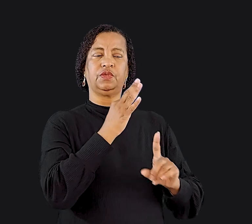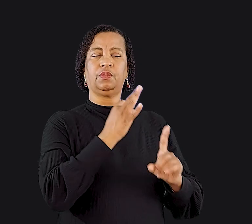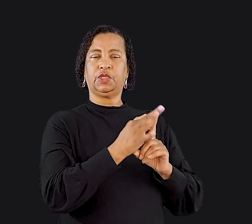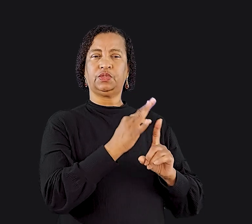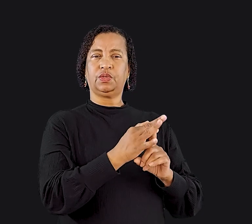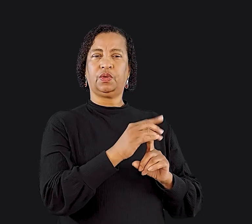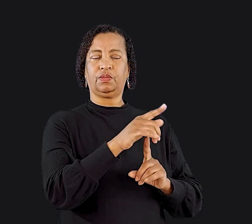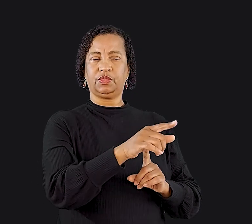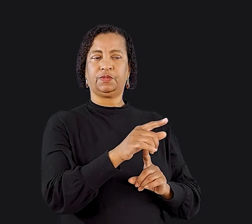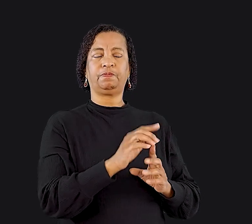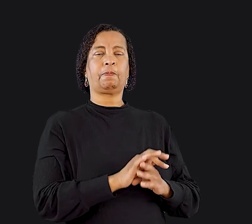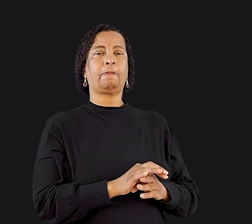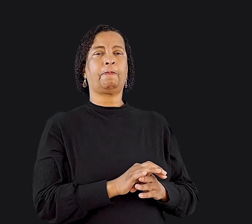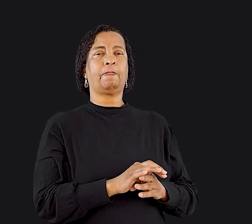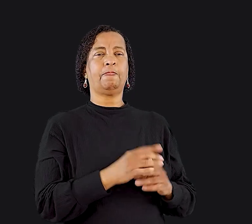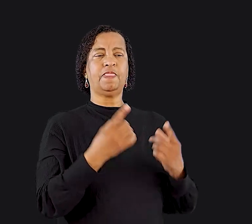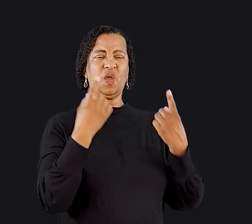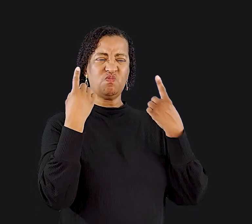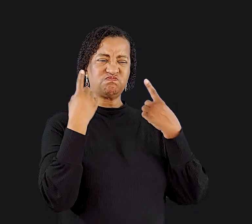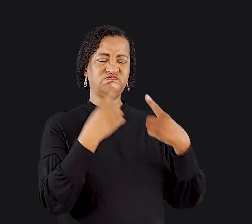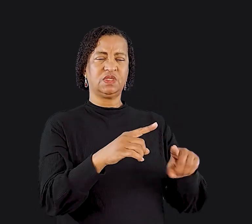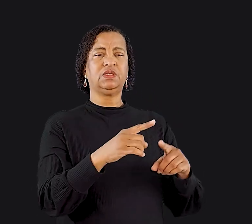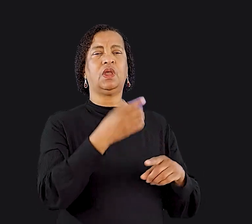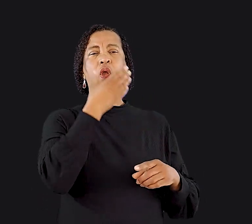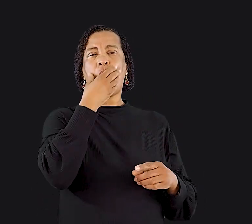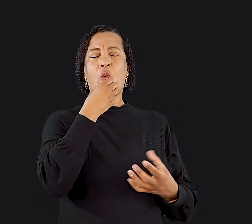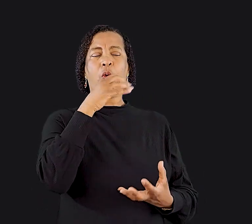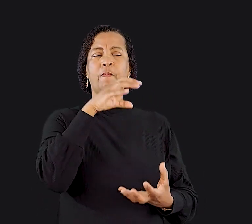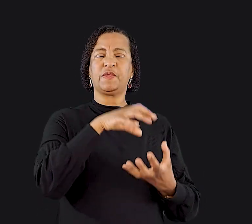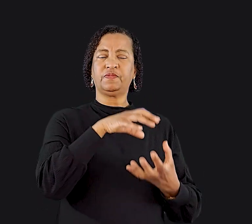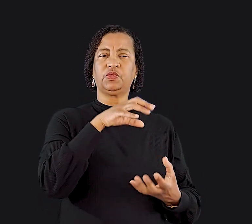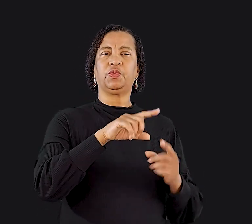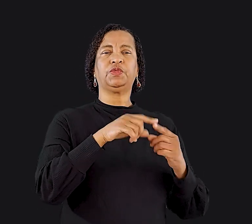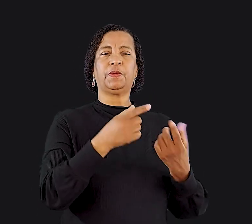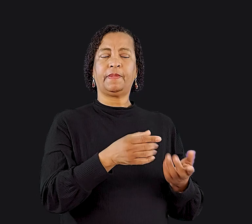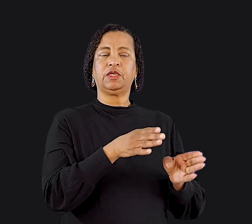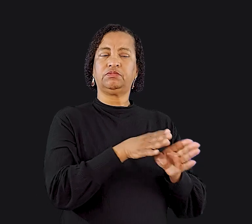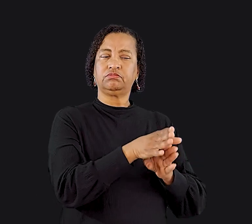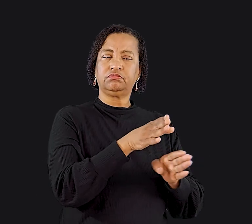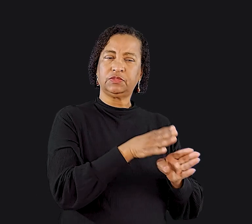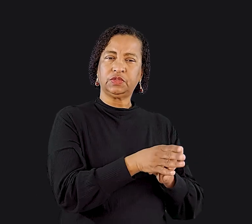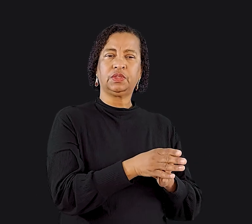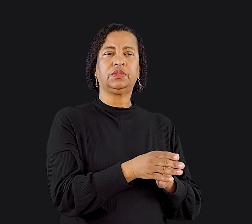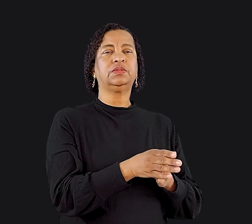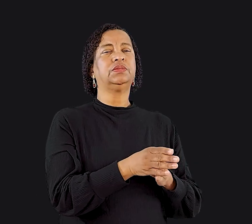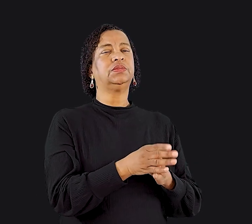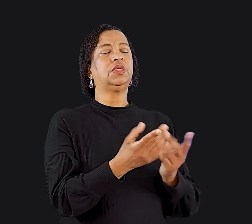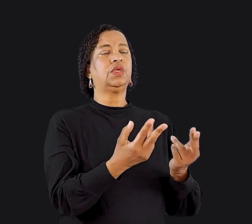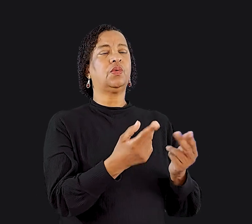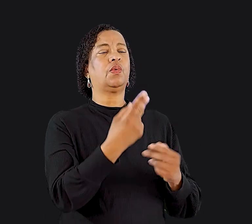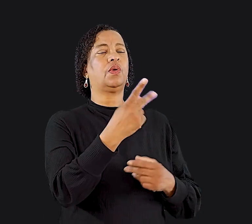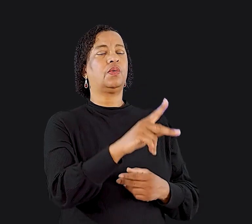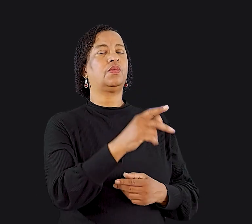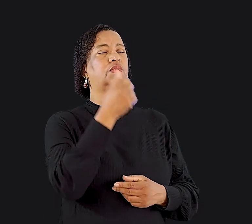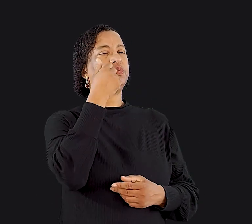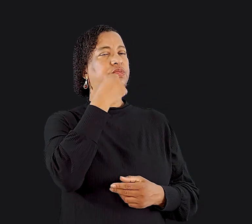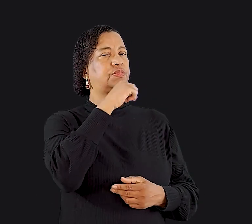Timóteo: não repreenda asperamente o homem idoso, mas exorte-o como se ele fosse seu pai. Trate